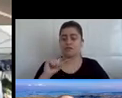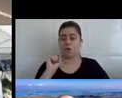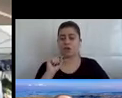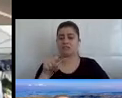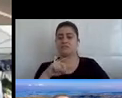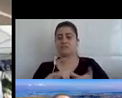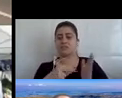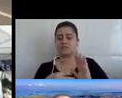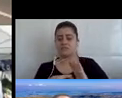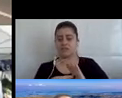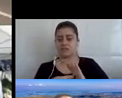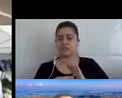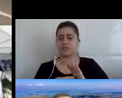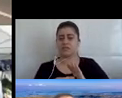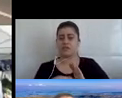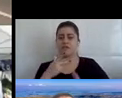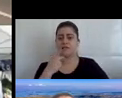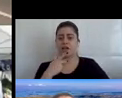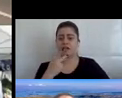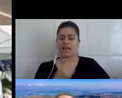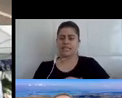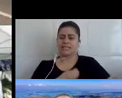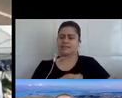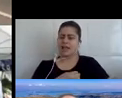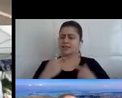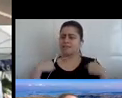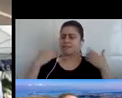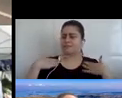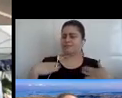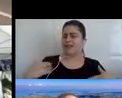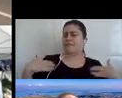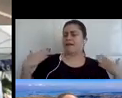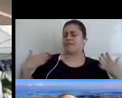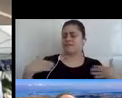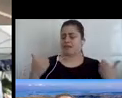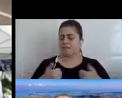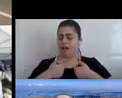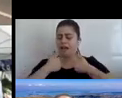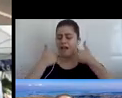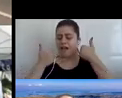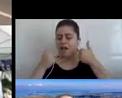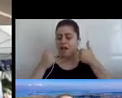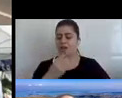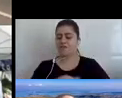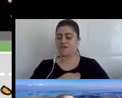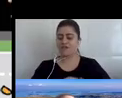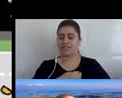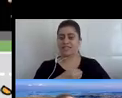dizer? Muito se fala da existência do bem-estar, ou seja, a condição da vida como vida saudável na